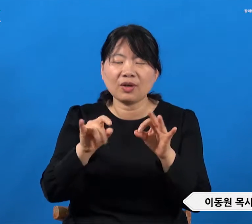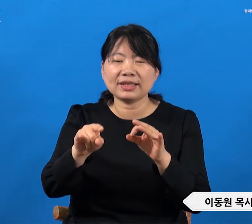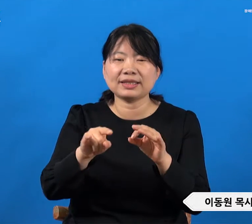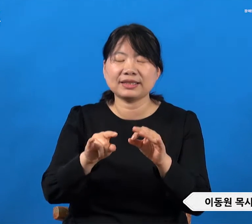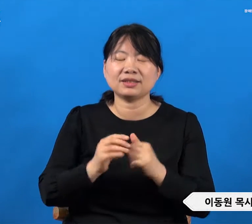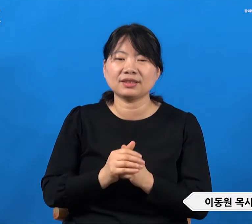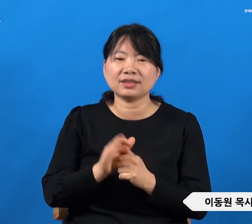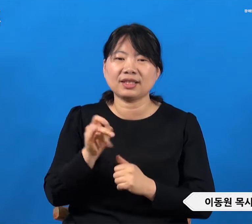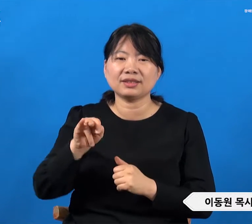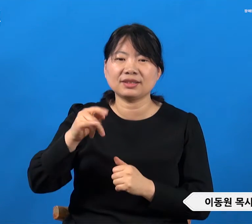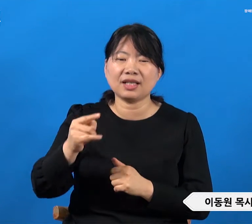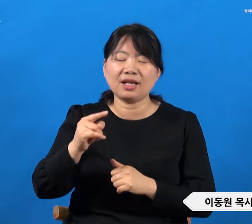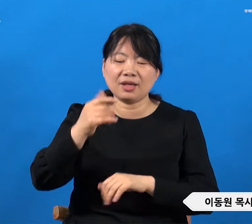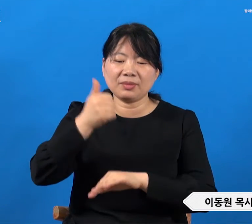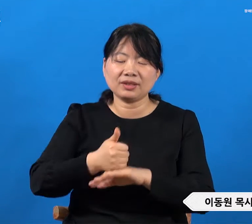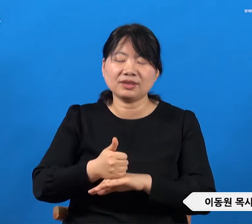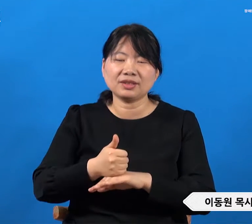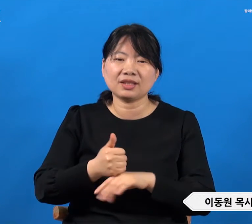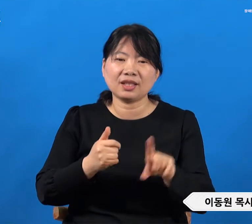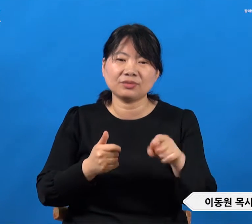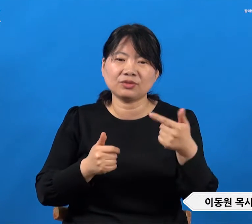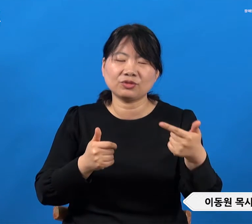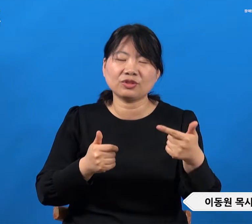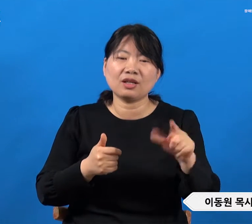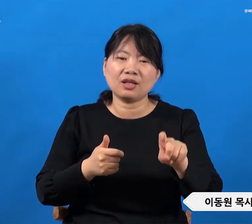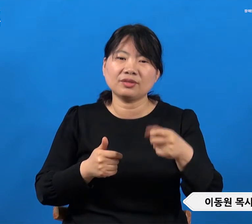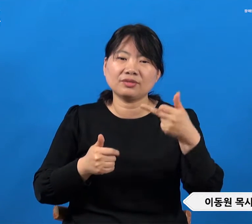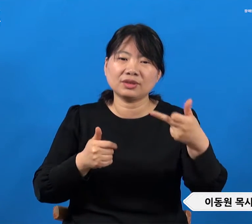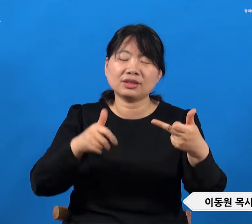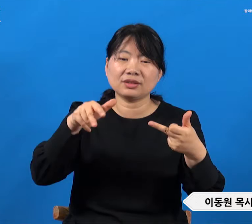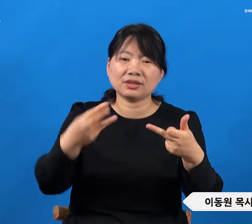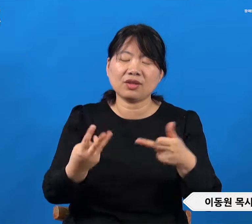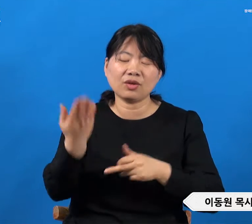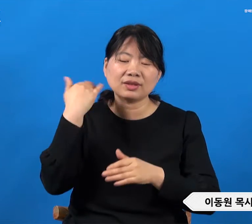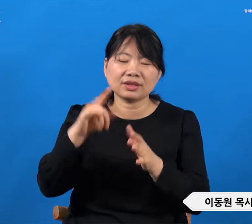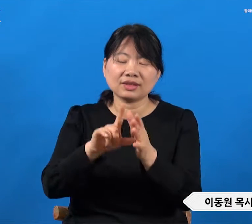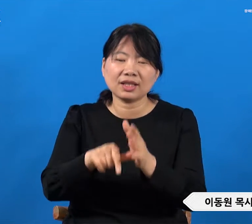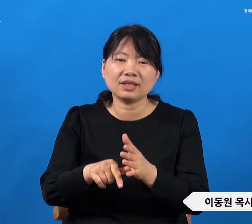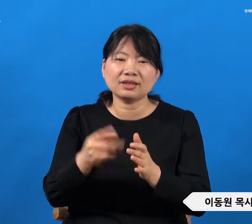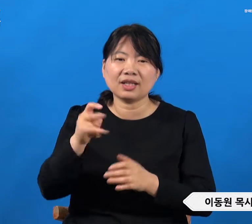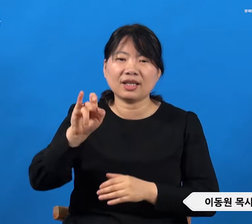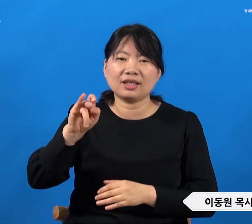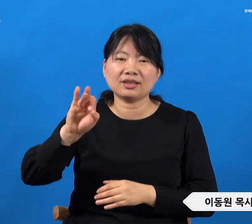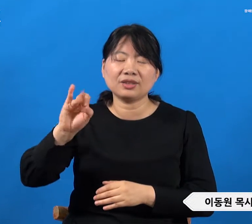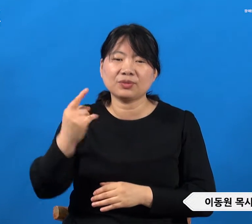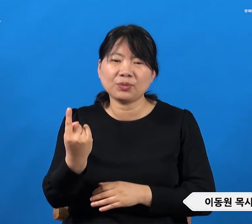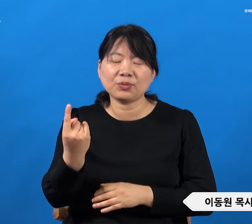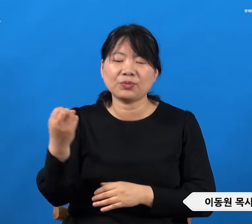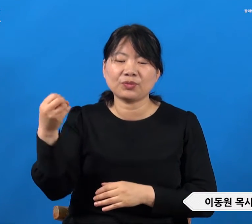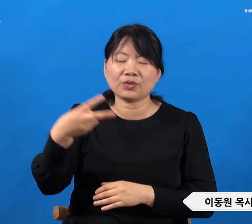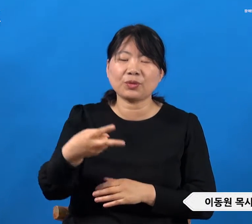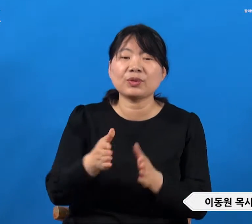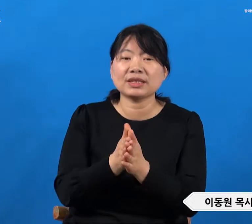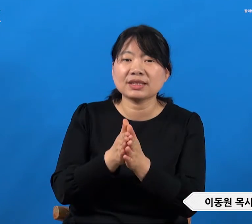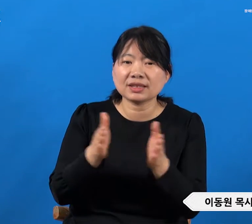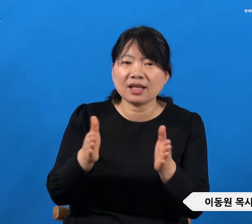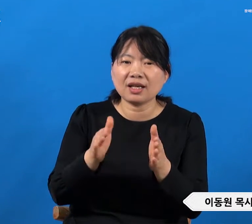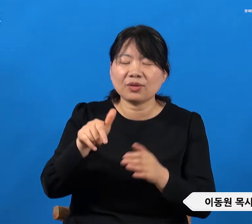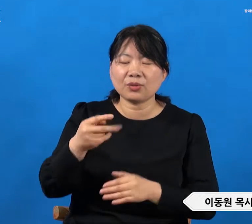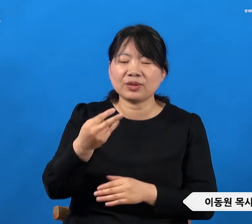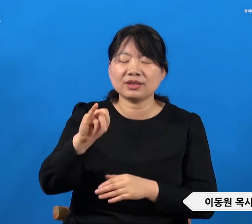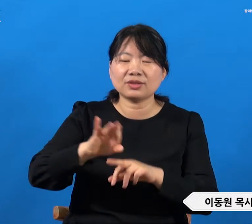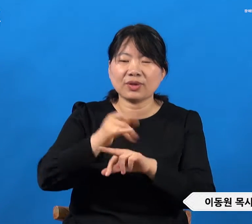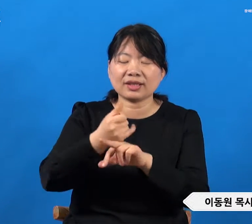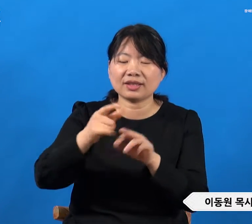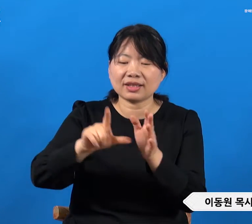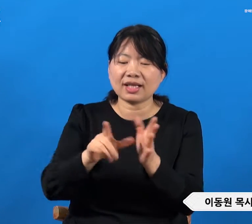이 장의 에스라 5장의 마지막 두 구절 16절, 17절은 그 당시 다리오 왕, 그러니까 시작은 고레스